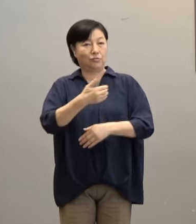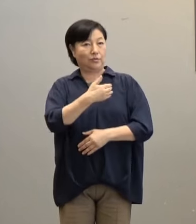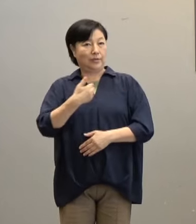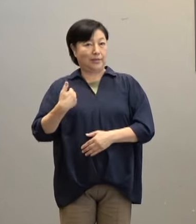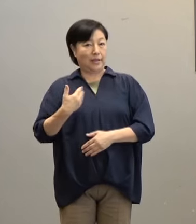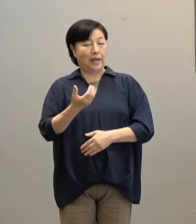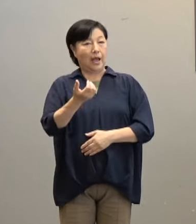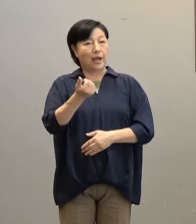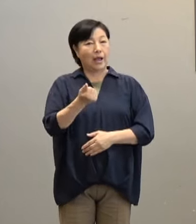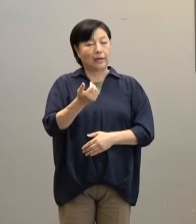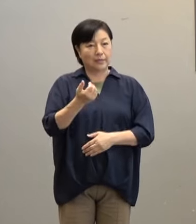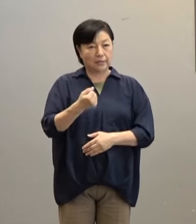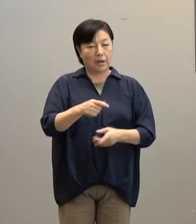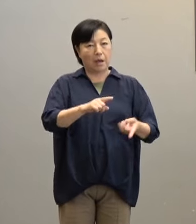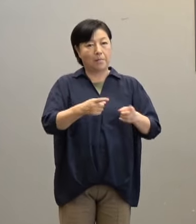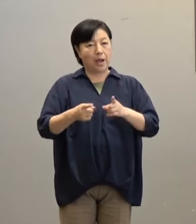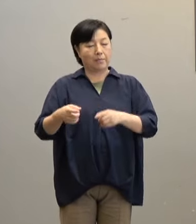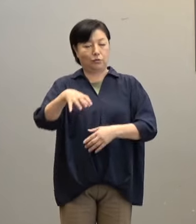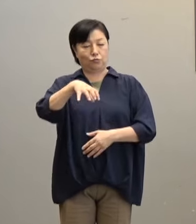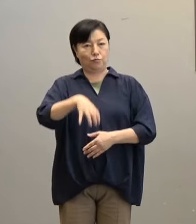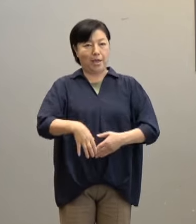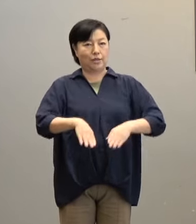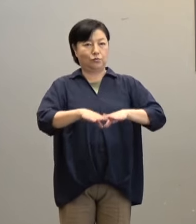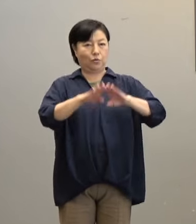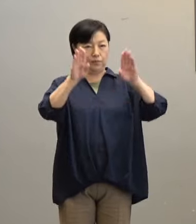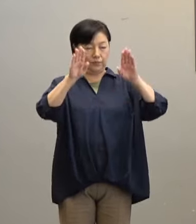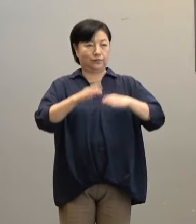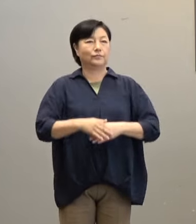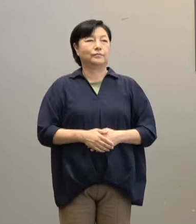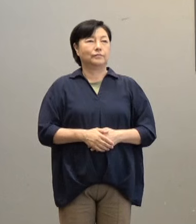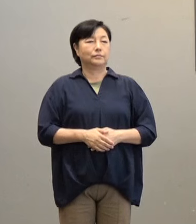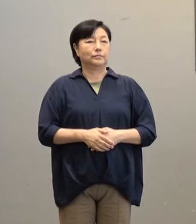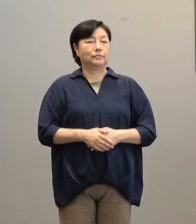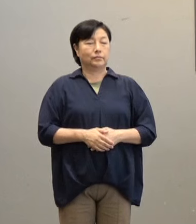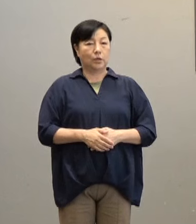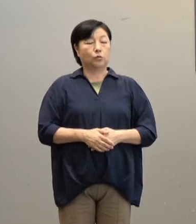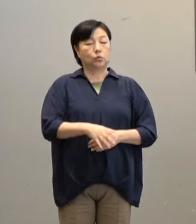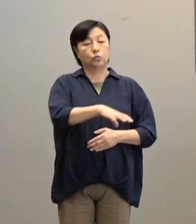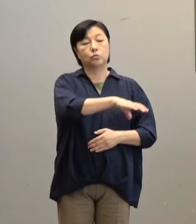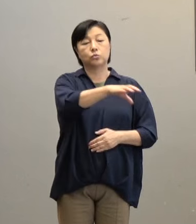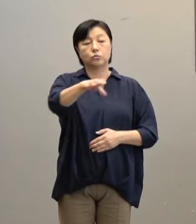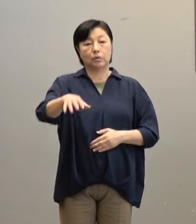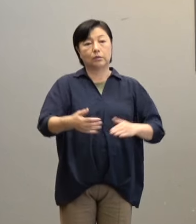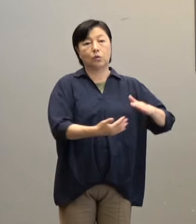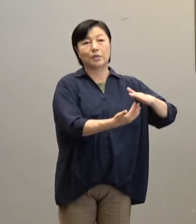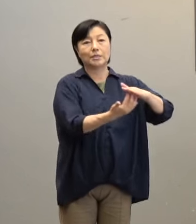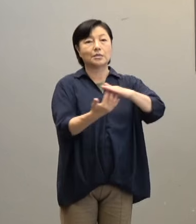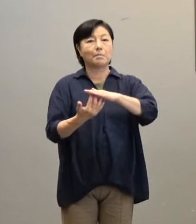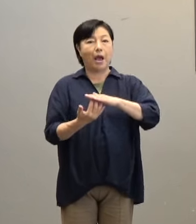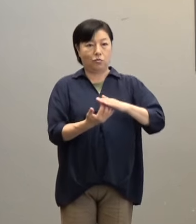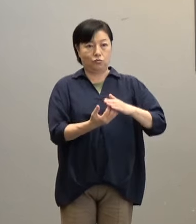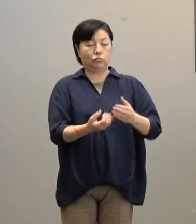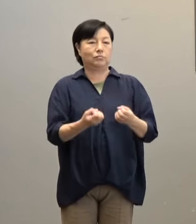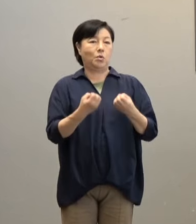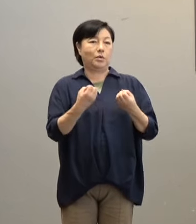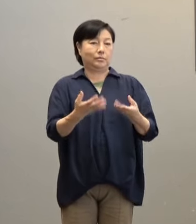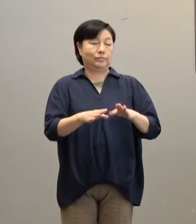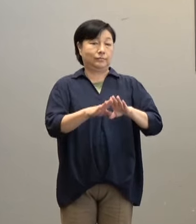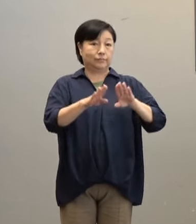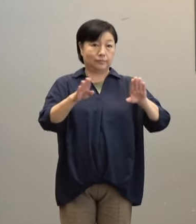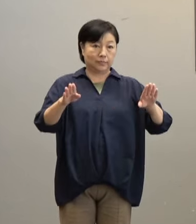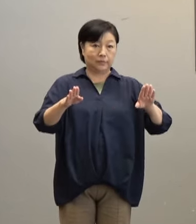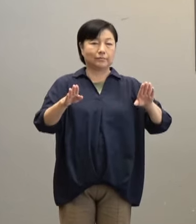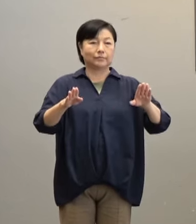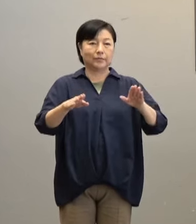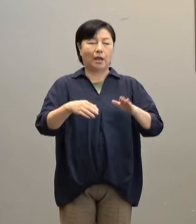柏バーベキューベースが誕生いたします。バーベキュー場周辺には芝生広場も新設をされ暑さの軽減